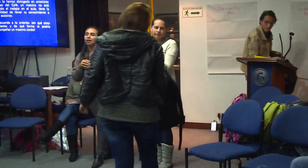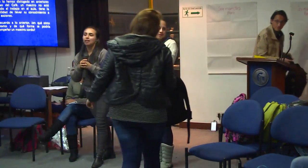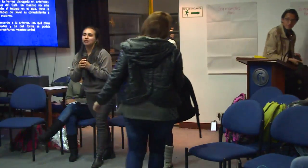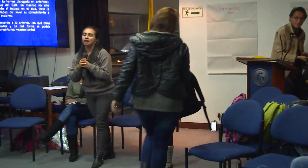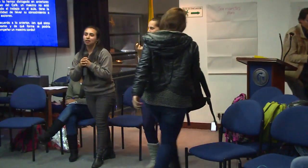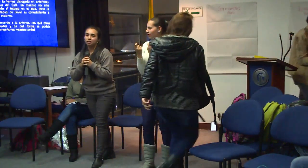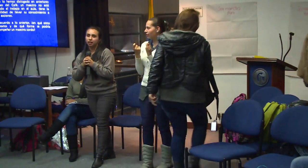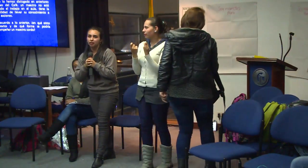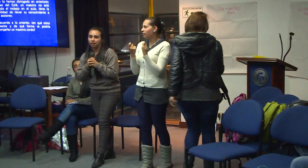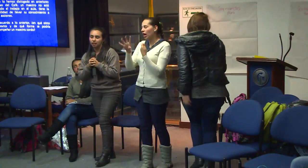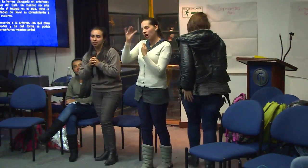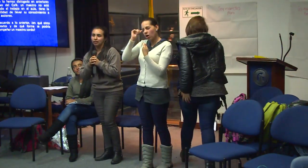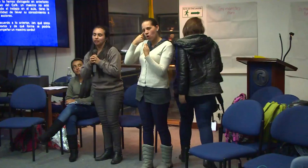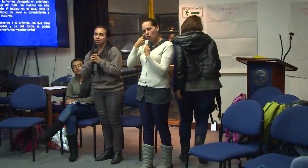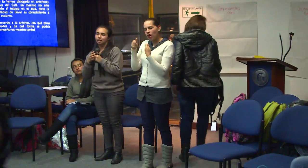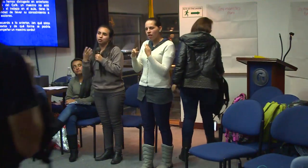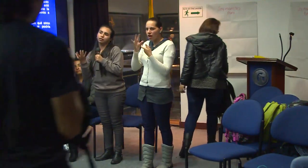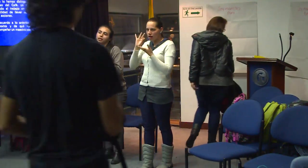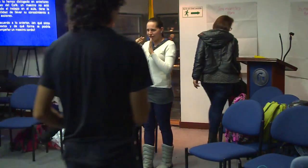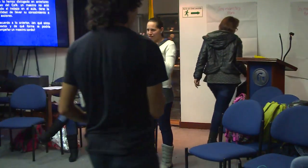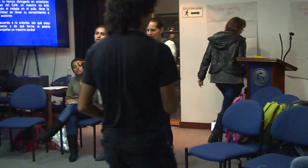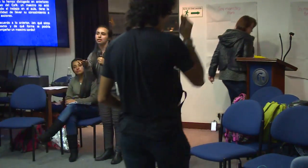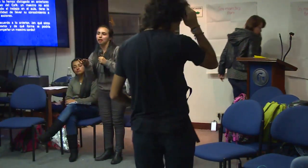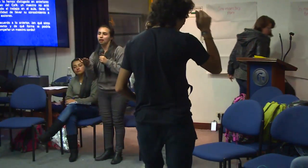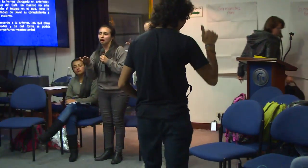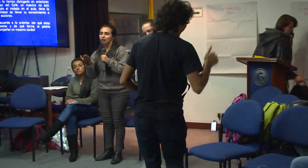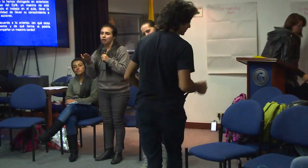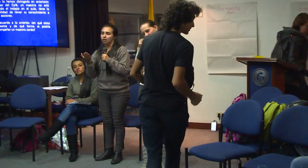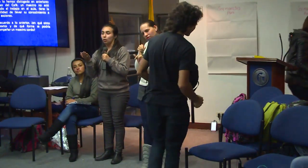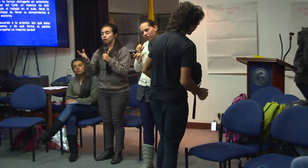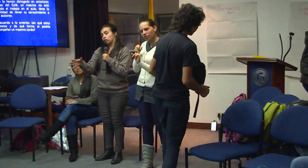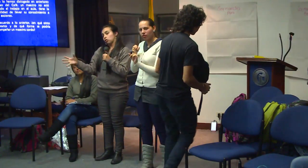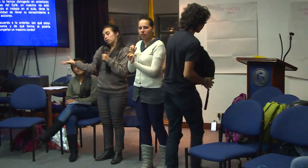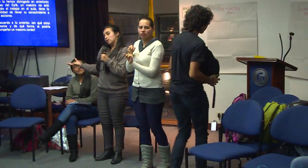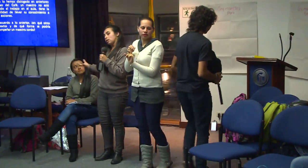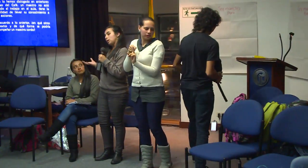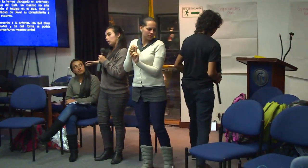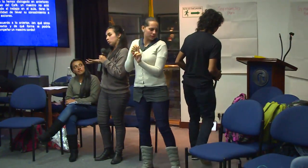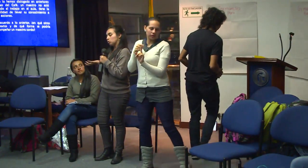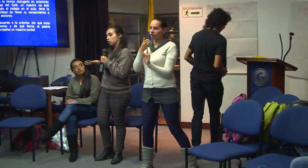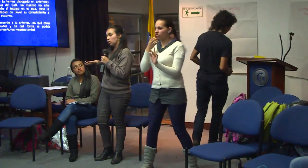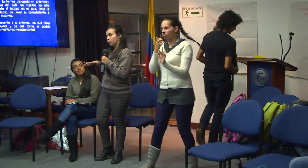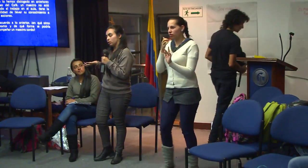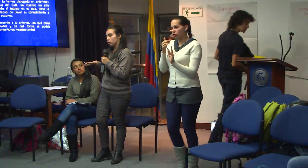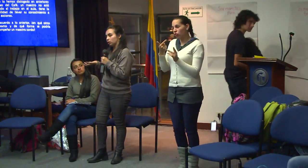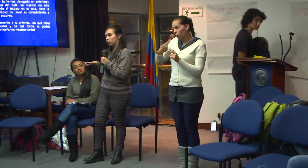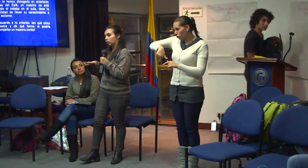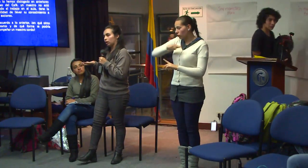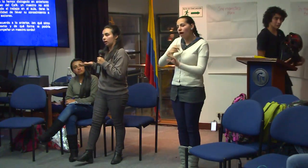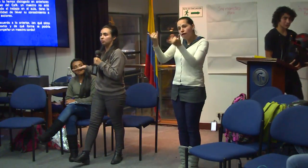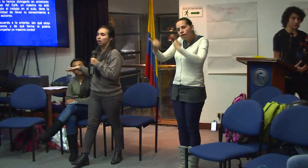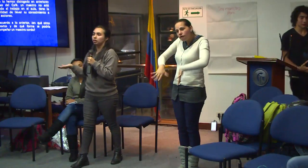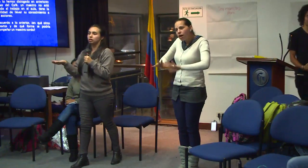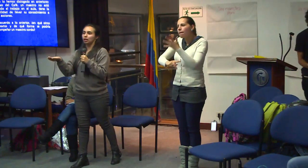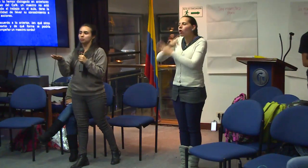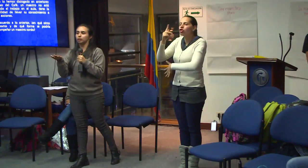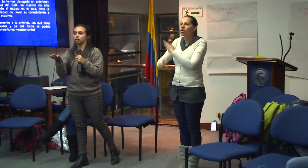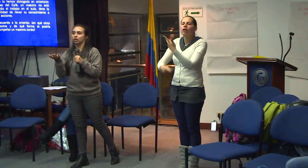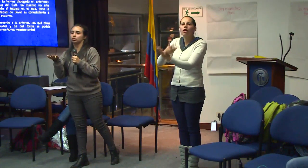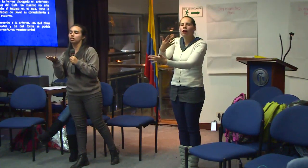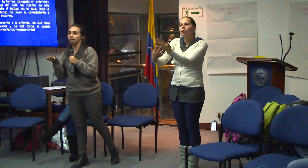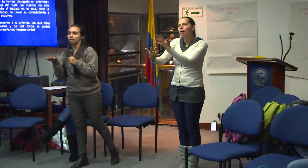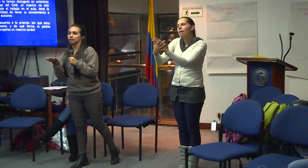Recuerden que este café tiene una finalidad y es que cuando nosotras terminemos nuestro proyecto, quede en manos de